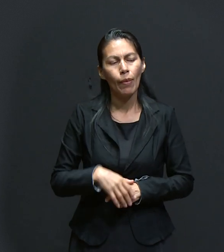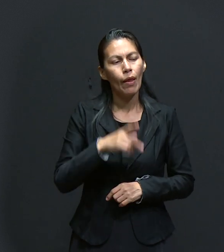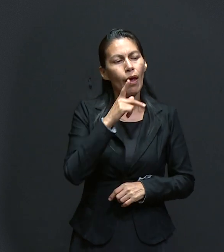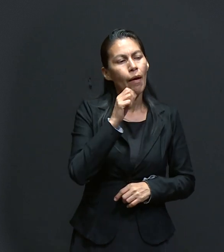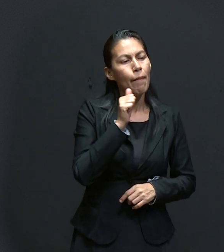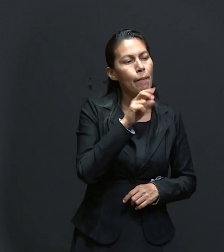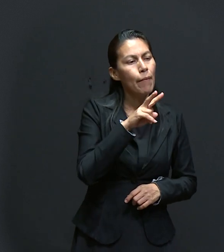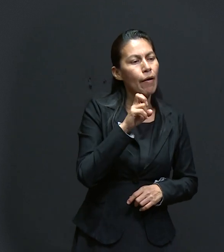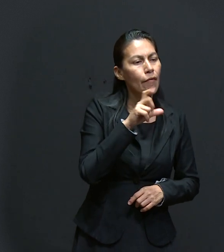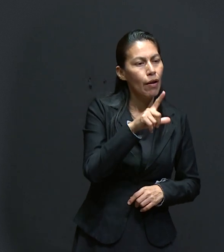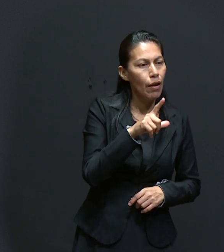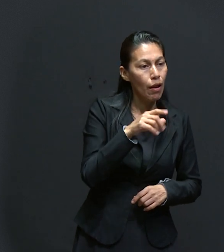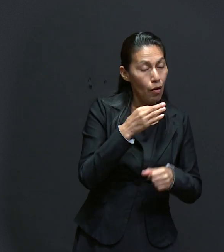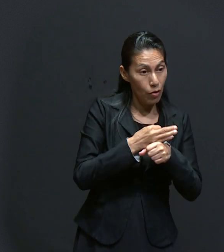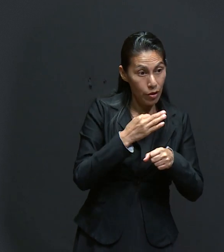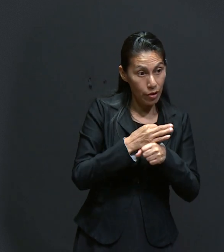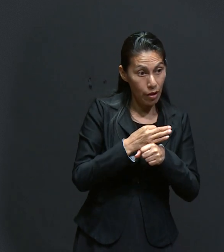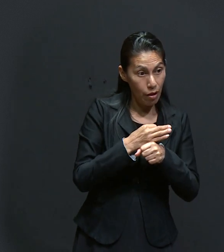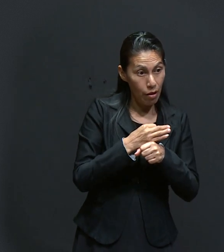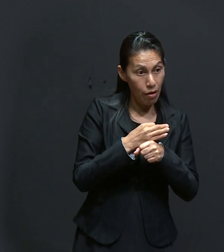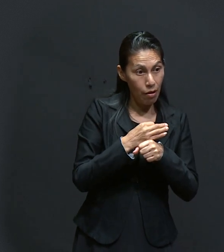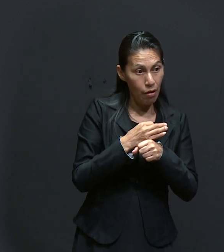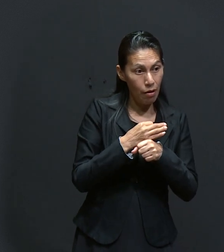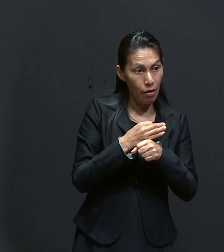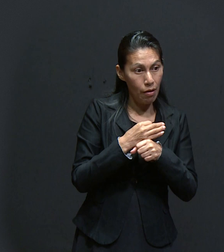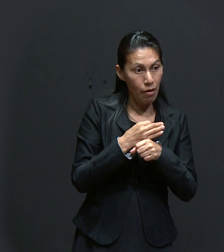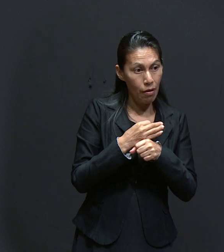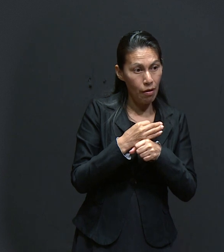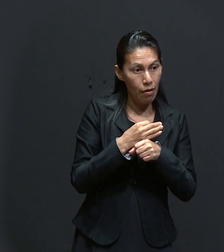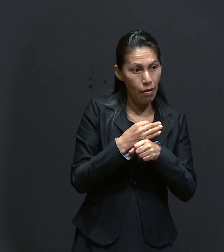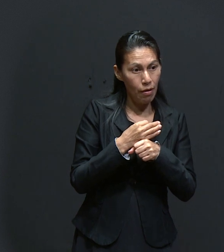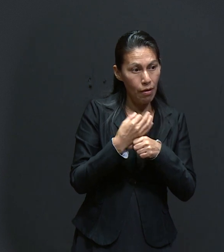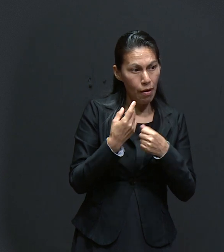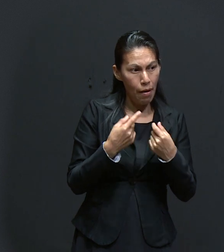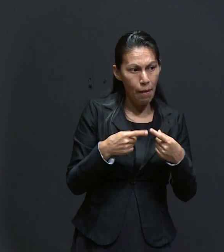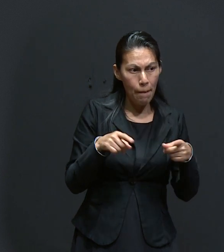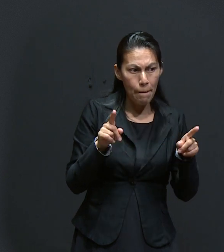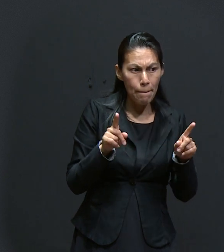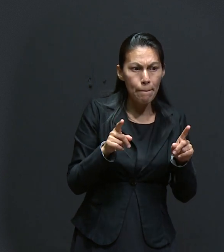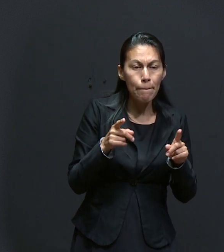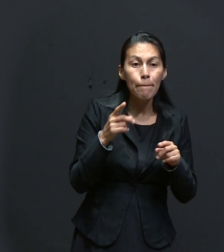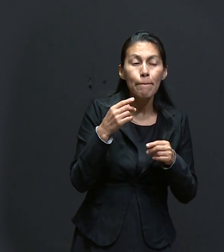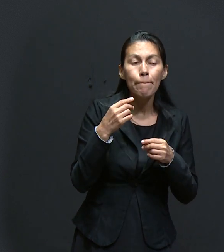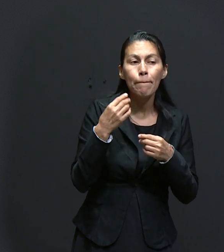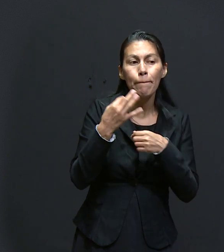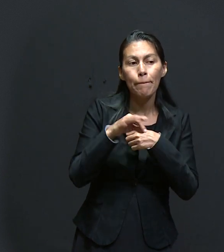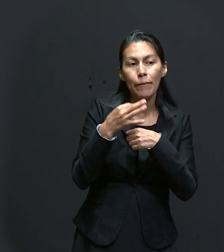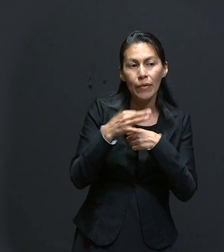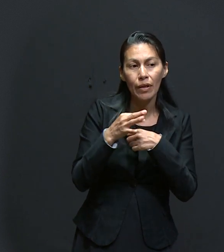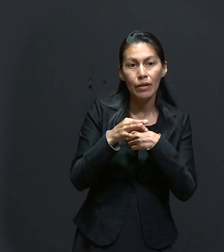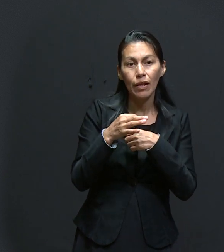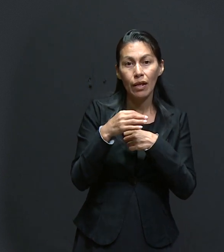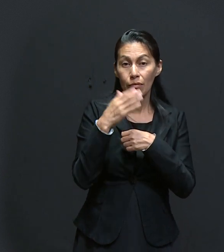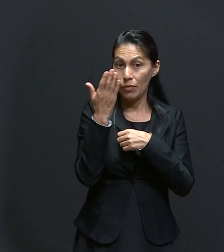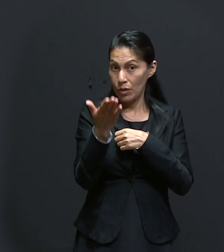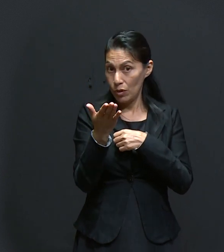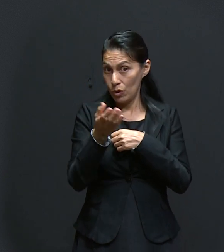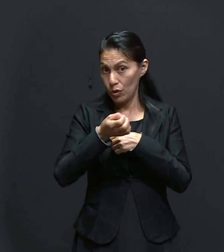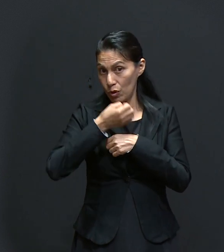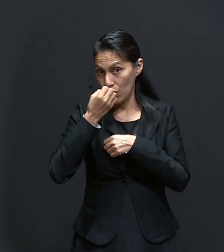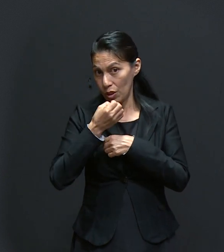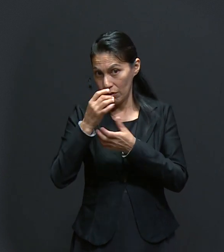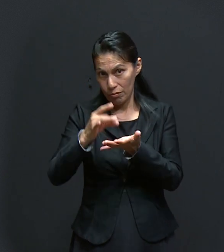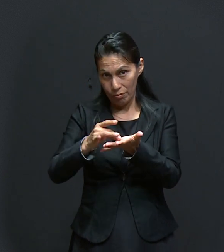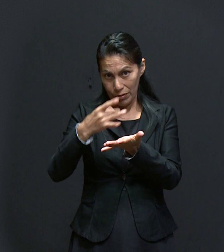para ver y vamos a escuchar mientras enviamos nuestros pedidos de oración al programa y